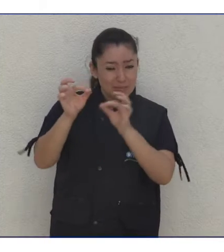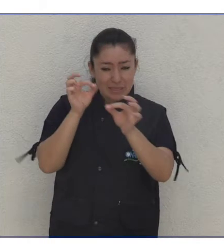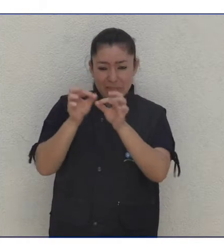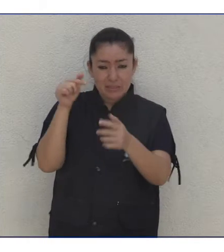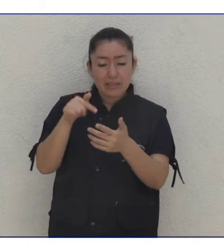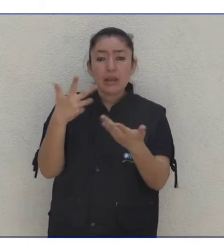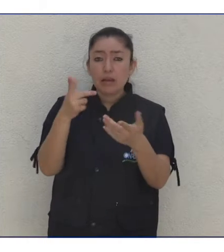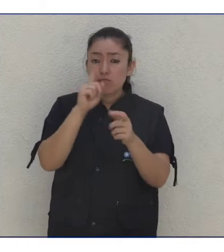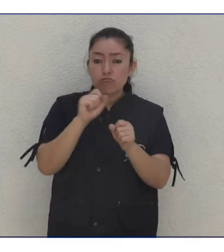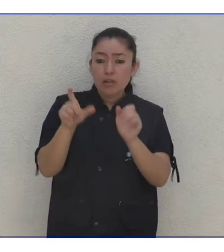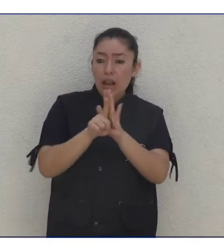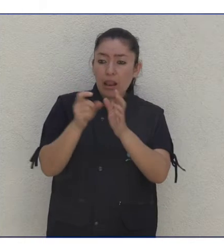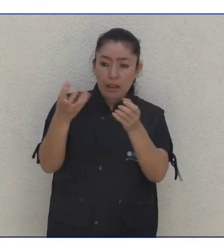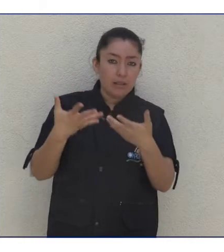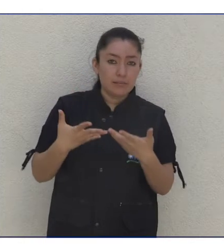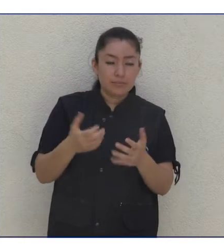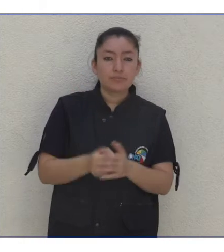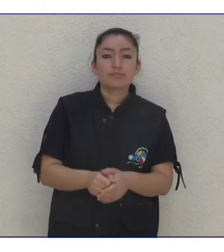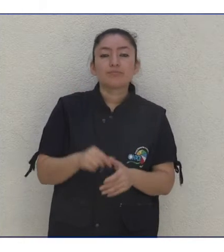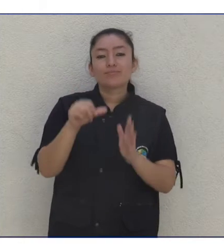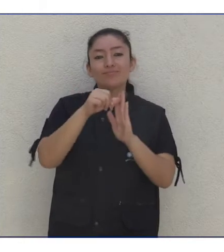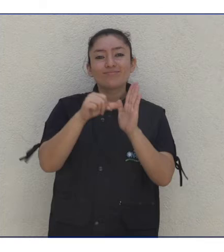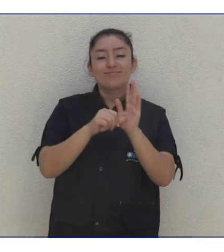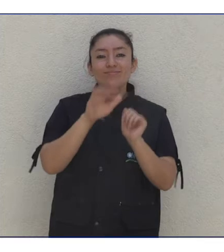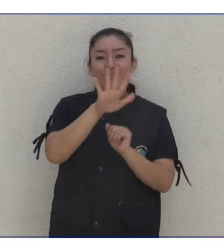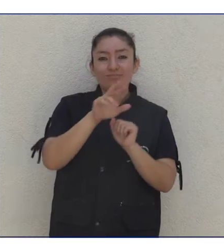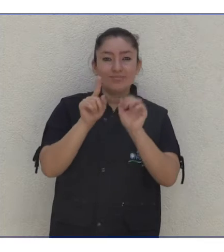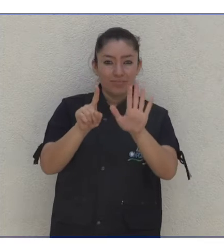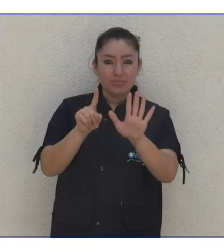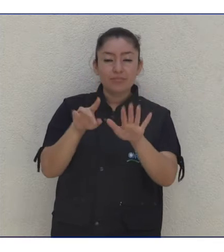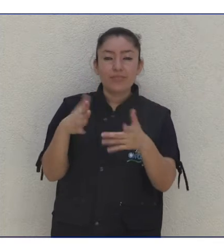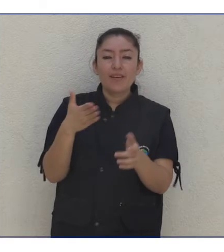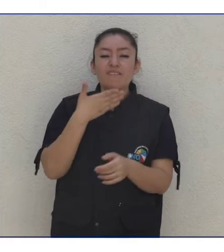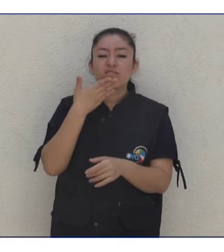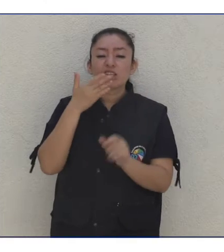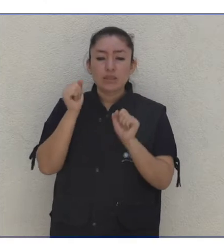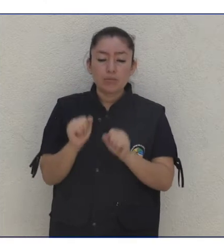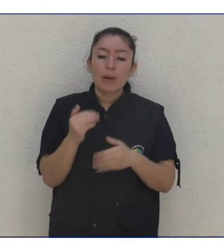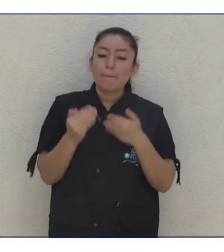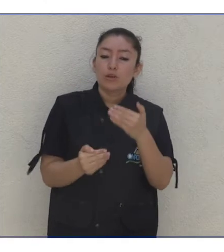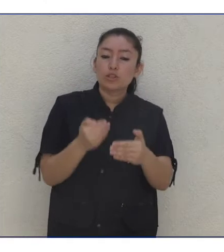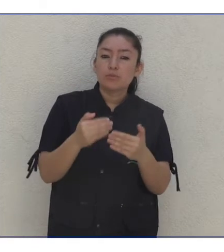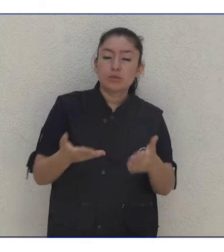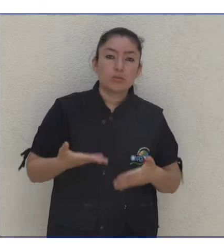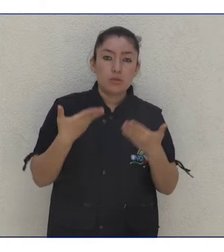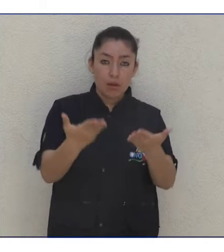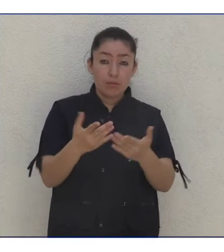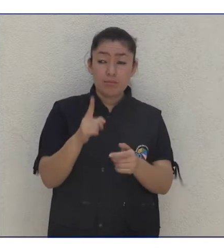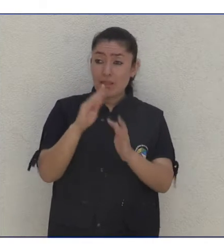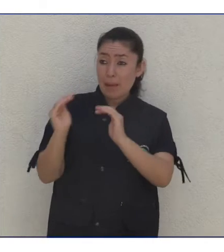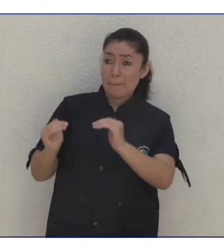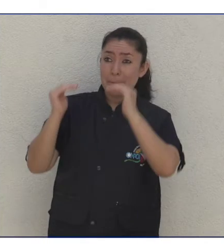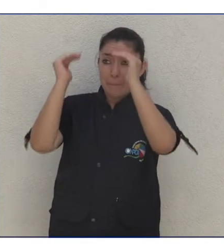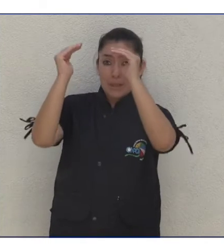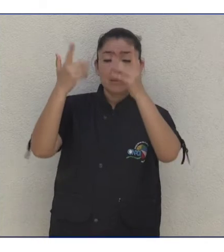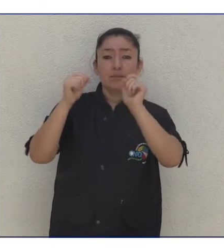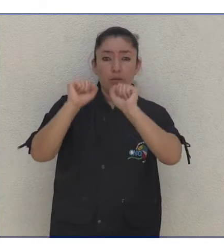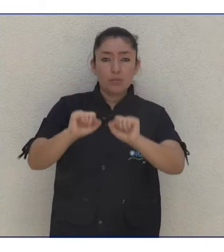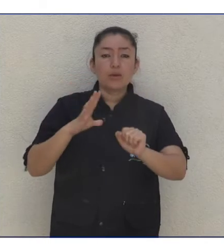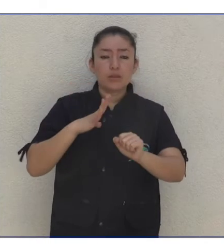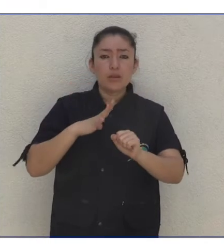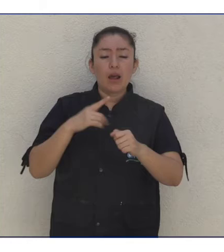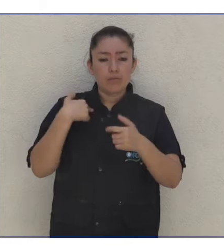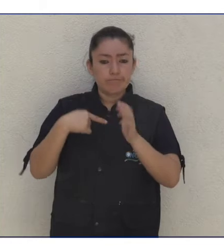esta ley. Artículo 56. Sencillez de procedimiento. La máxima autoridad subsanará inmediatamente